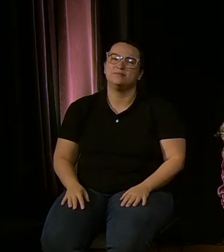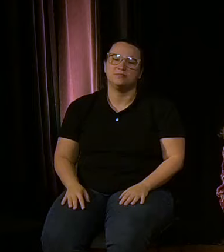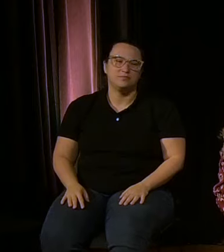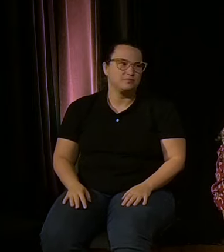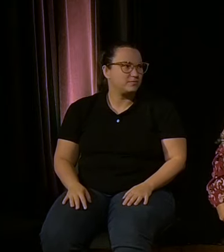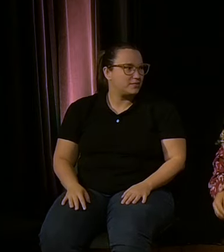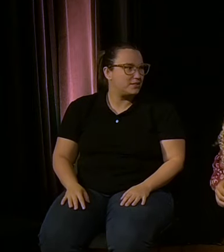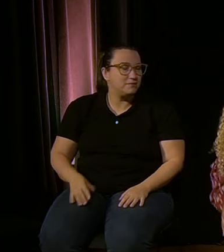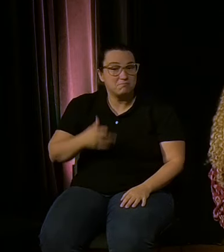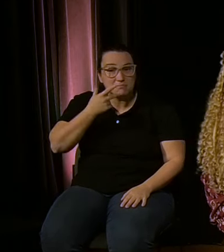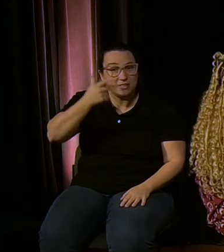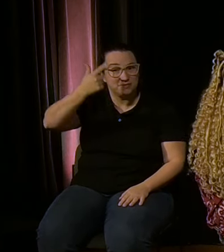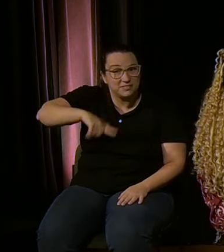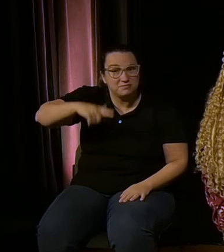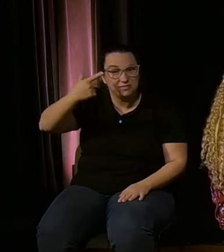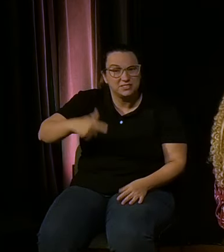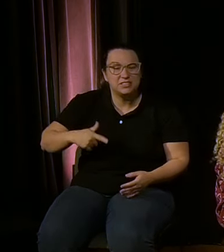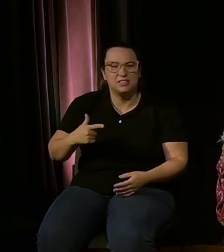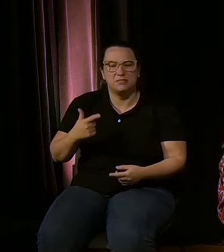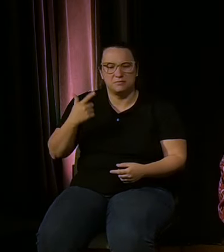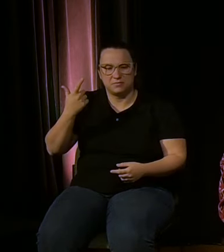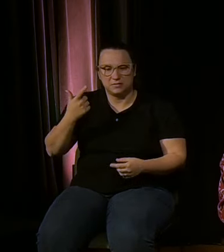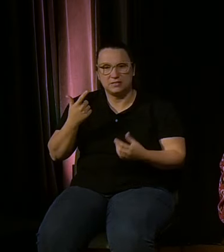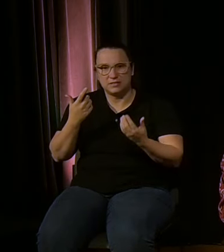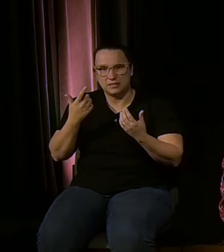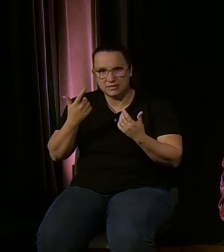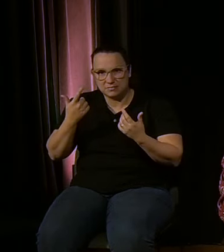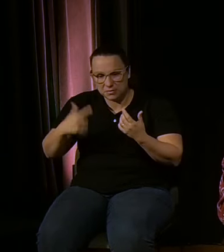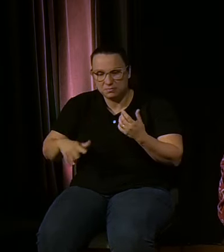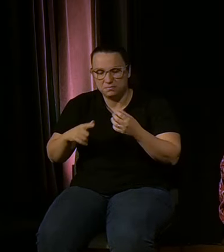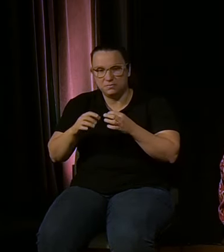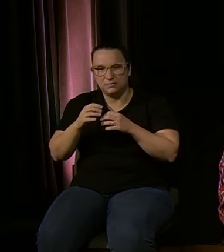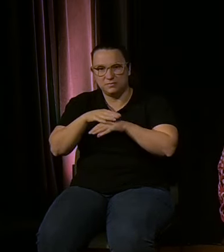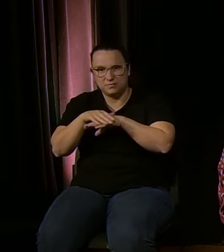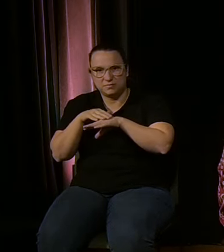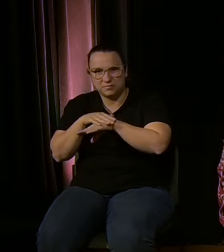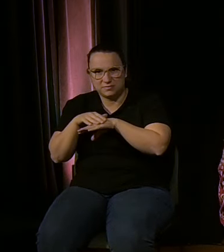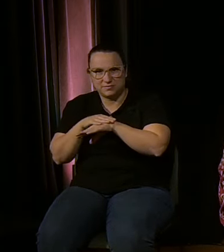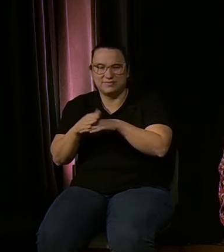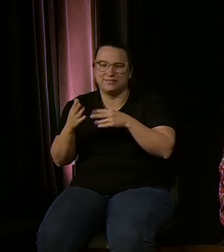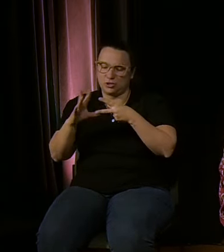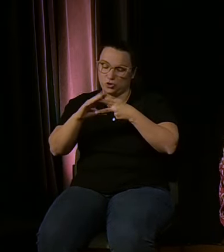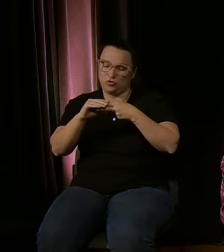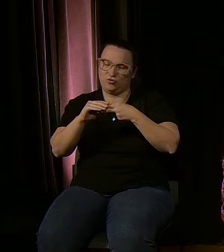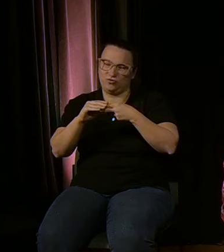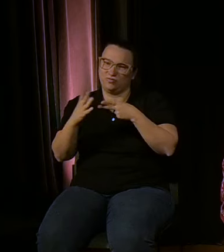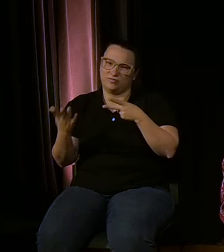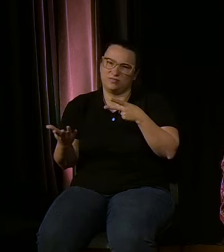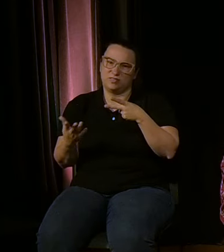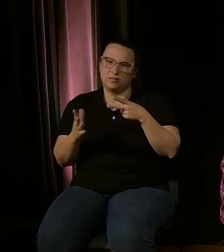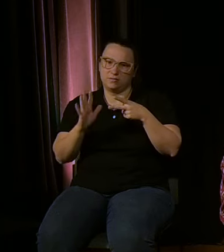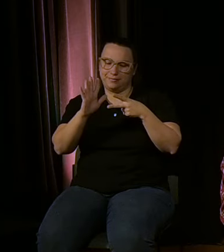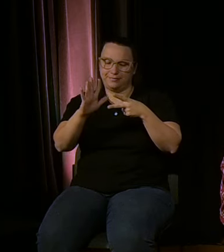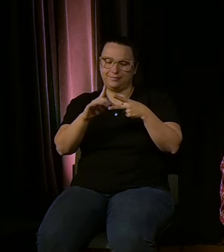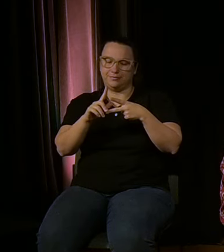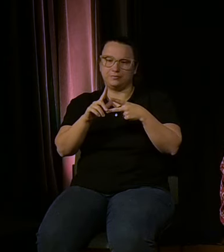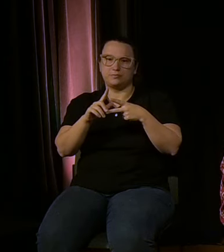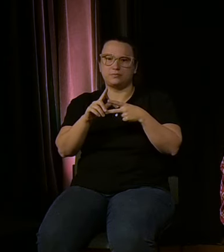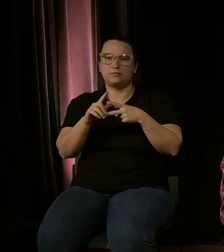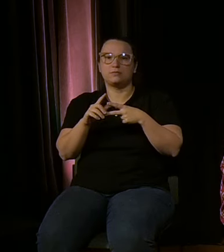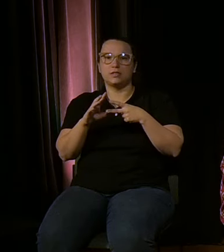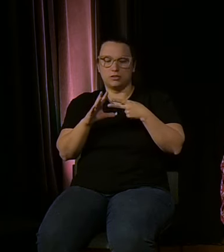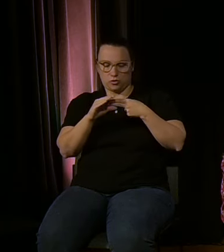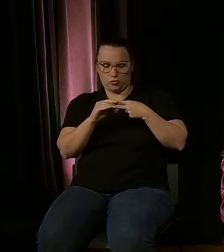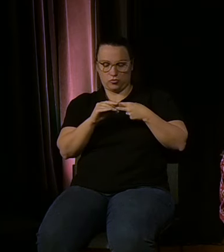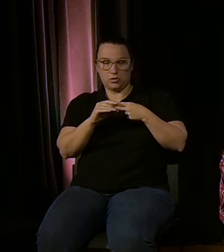E quanto mais a gente fala dele, mais coisas dá para surgir, inclusive, com os dois juntos. Mas, no primeiro momento, antes de assistir os